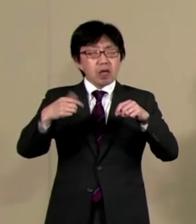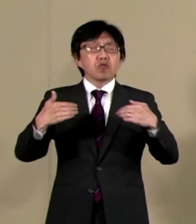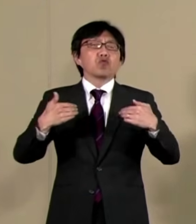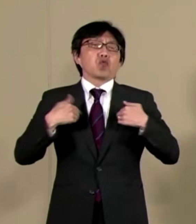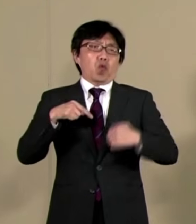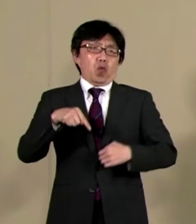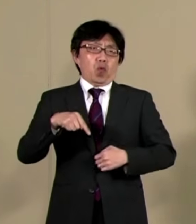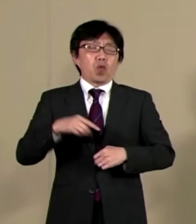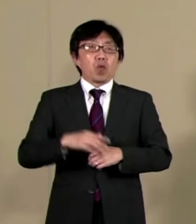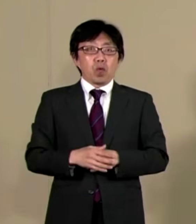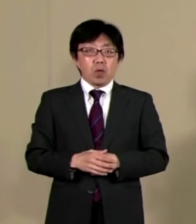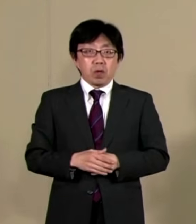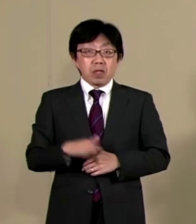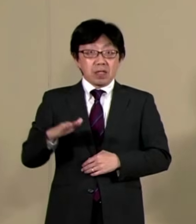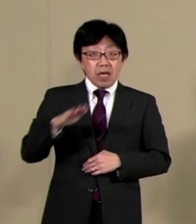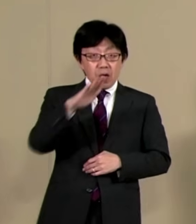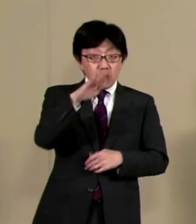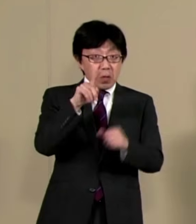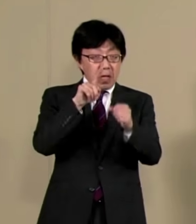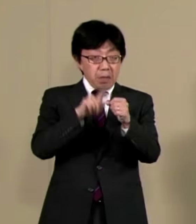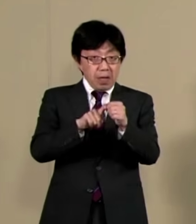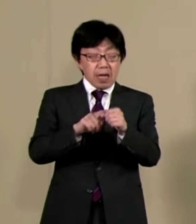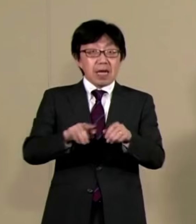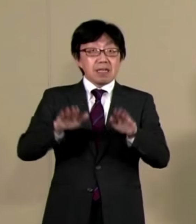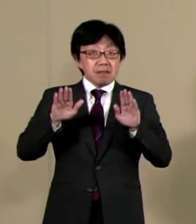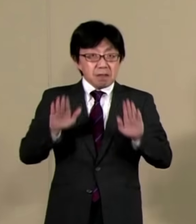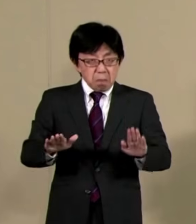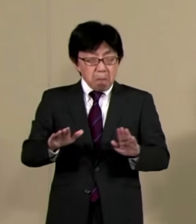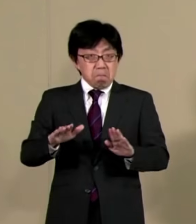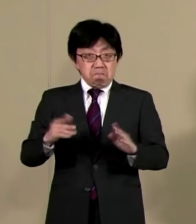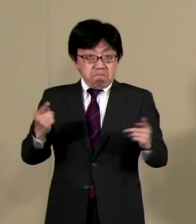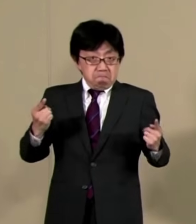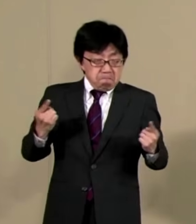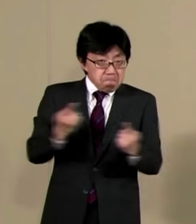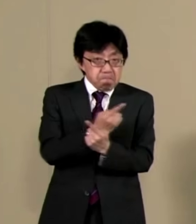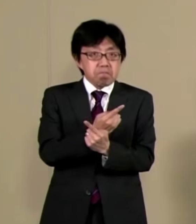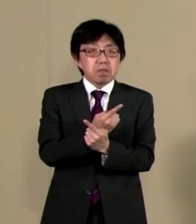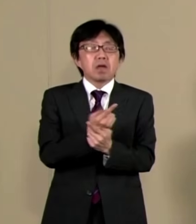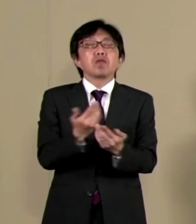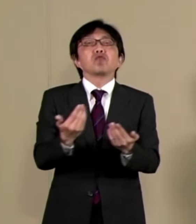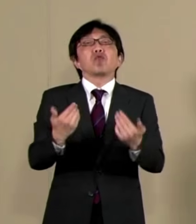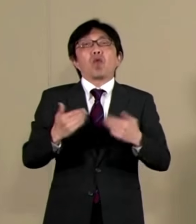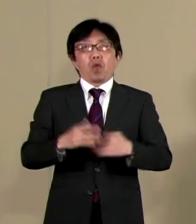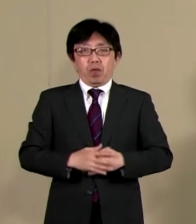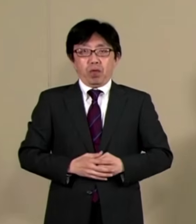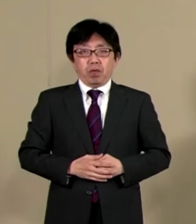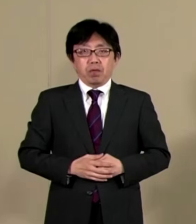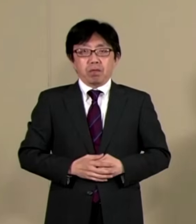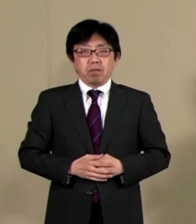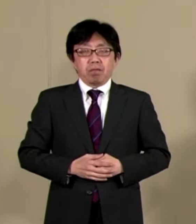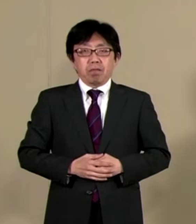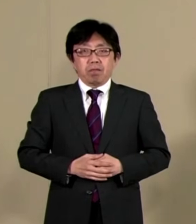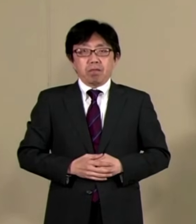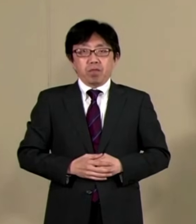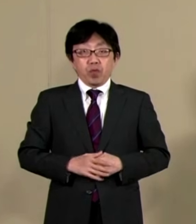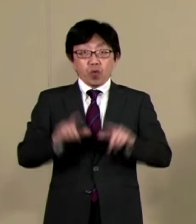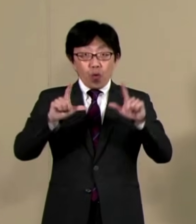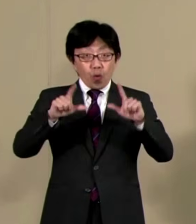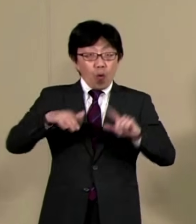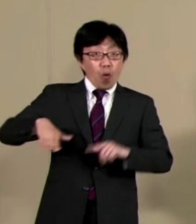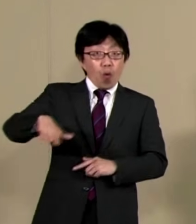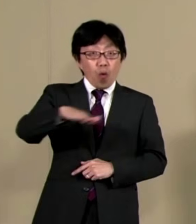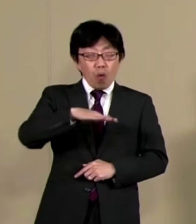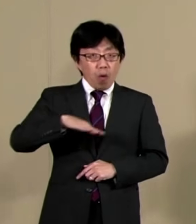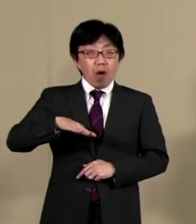なります成長のために大きな変化が求められています東京